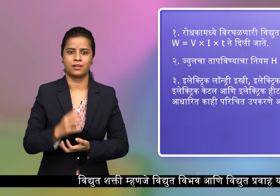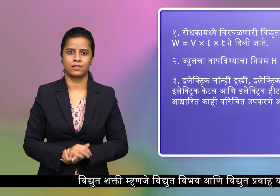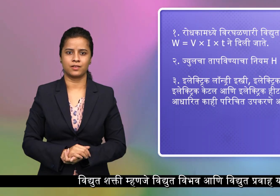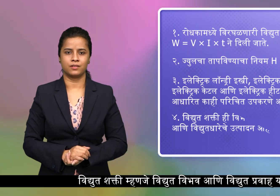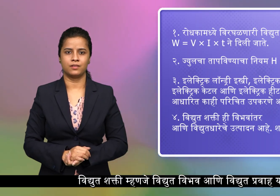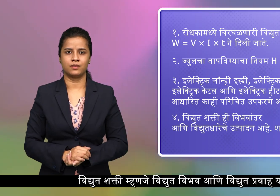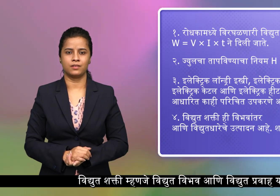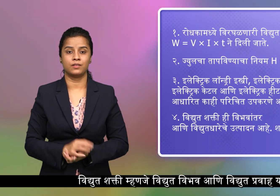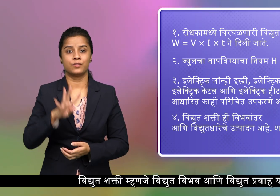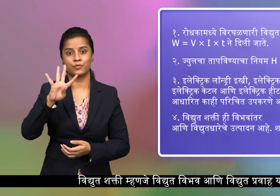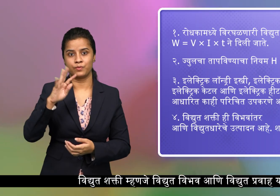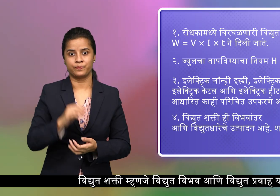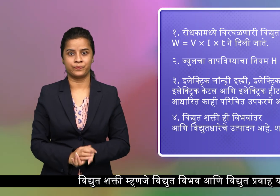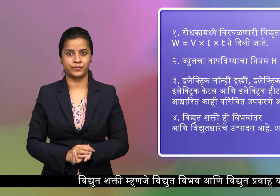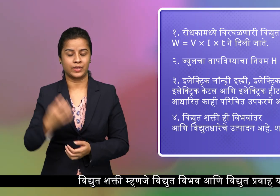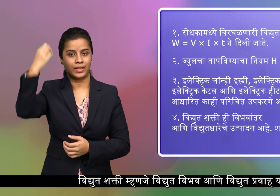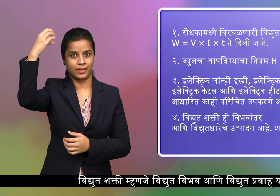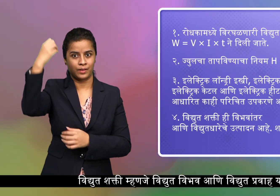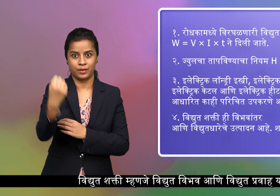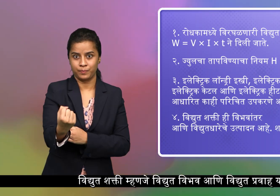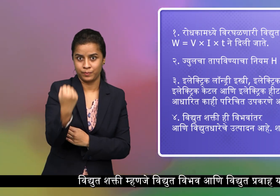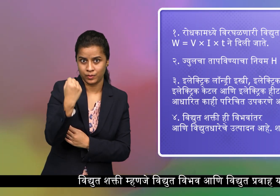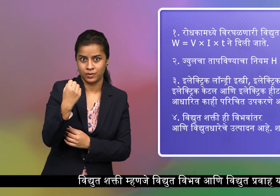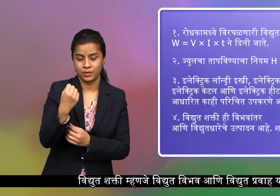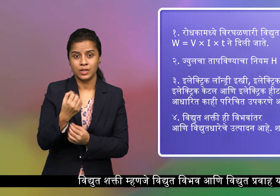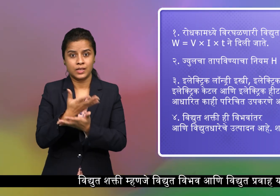विद्युत शक्ती म्हणजे विद्युत विभव आणि विद्युत प्रवाह यांचे गुणोत्तर.